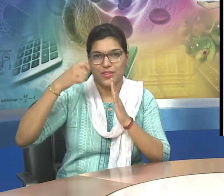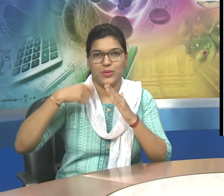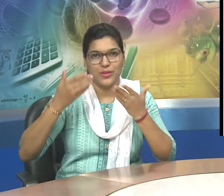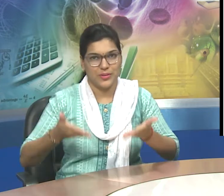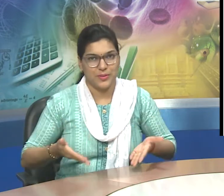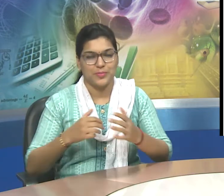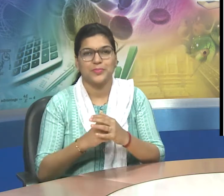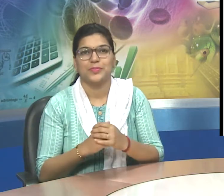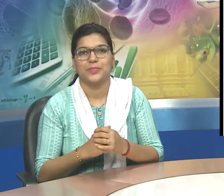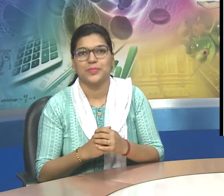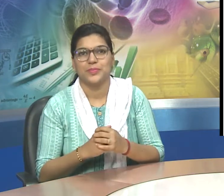NIOS के इस एजुकेशनल वीडियो में।